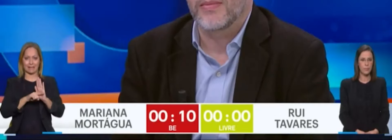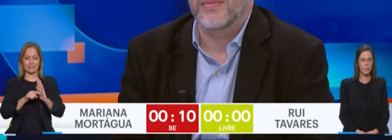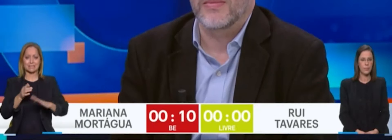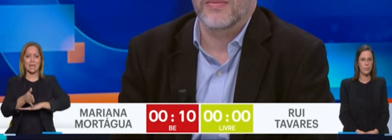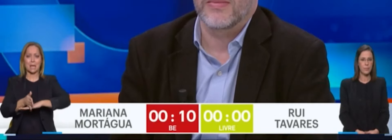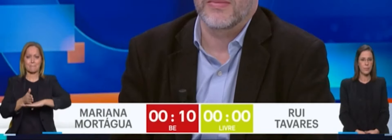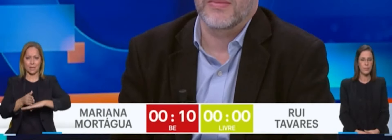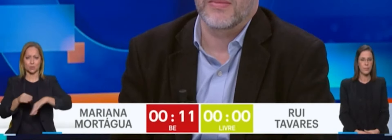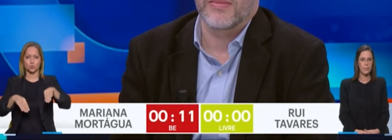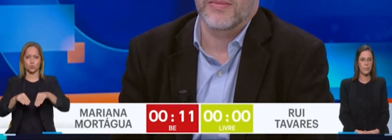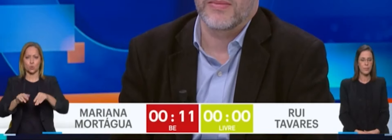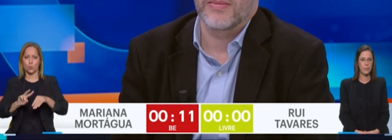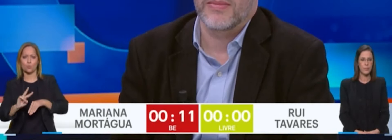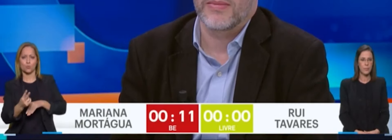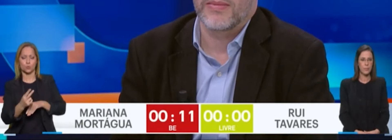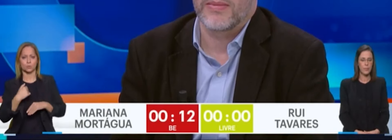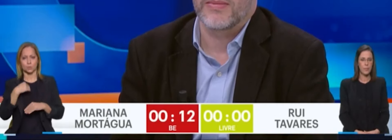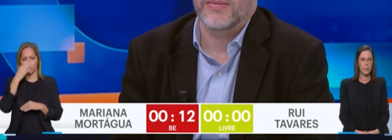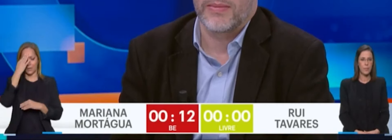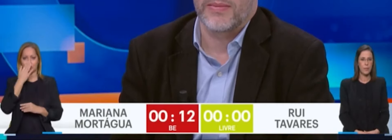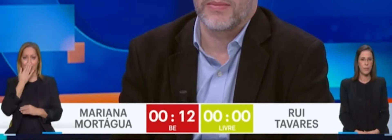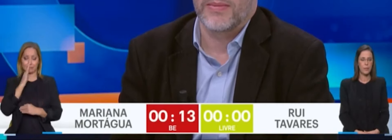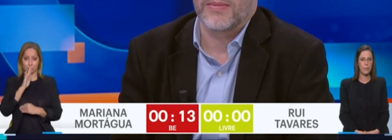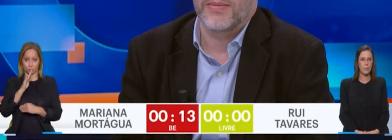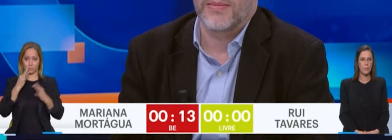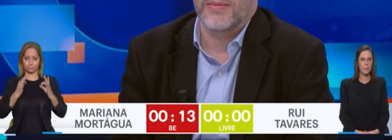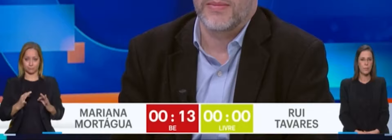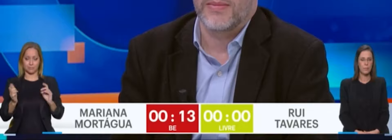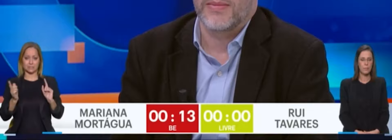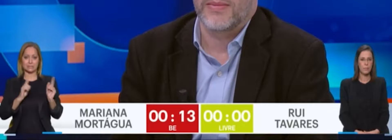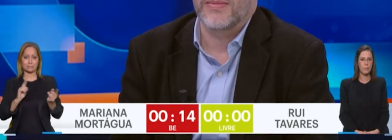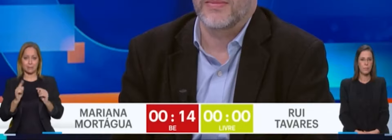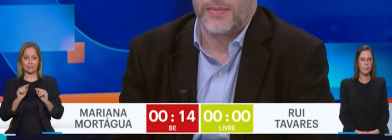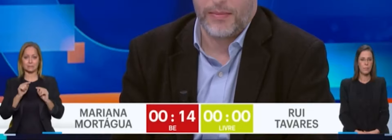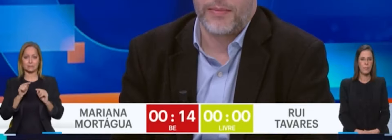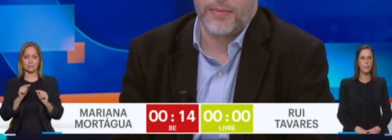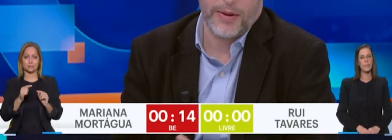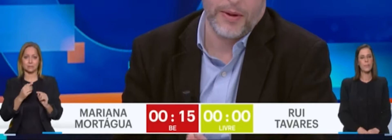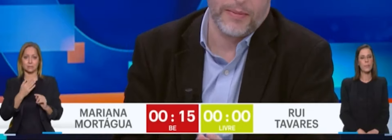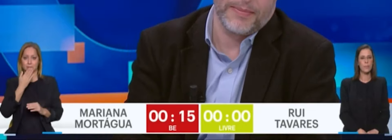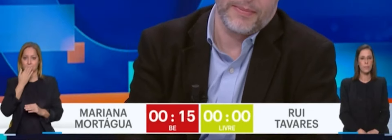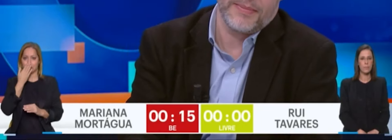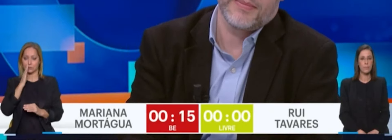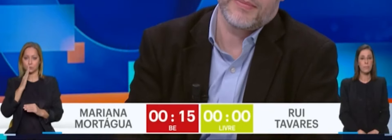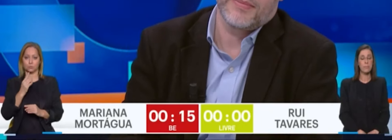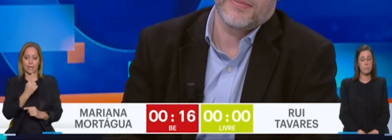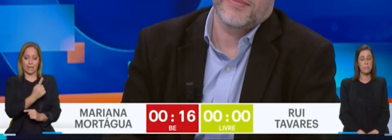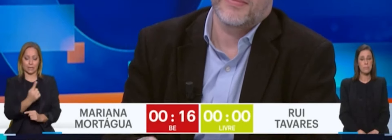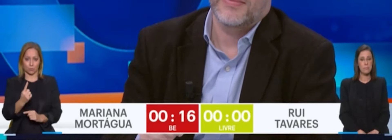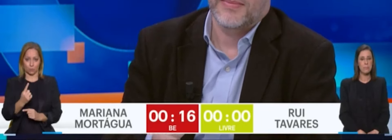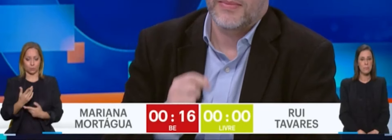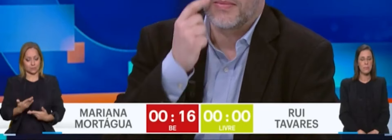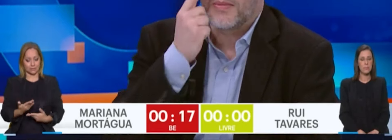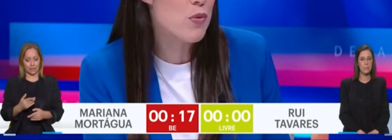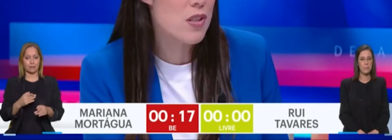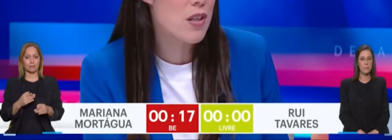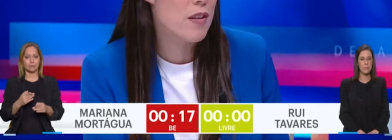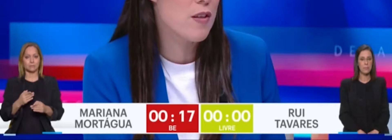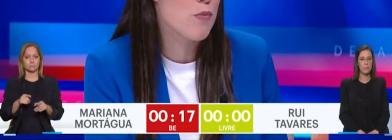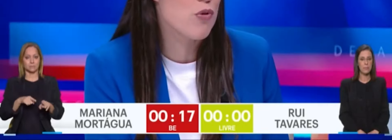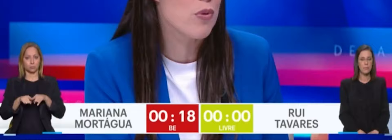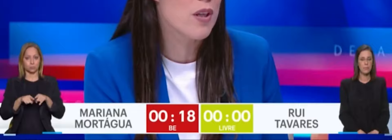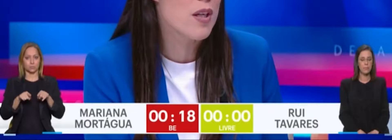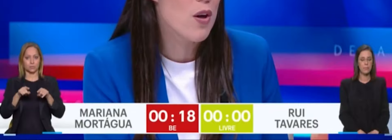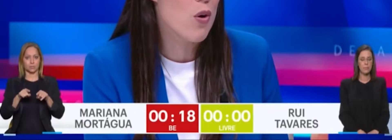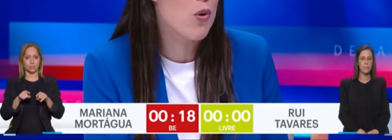jogo acho que a postura perante os debates dita também a postura com que cada um de nós está na política e luí Montenegro definiu-se